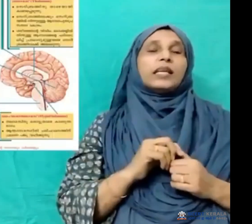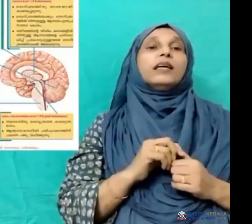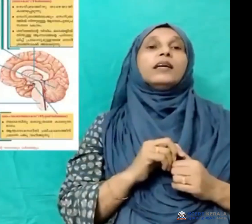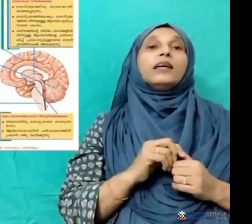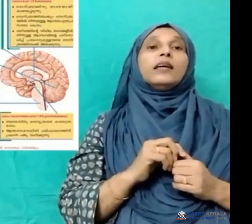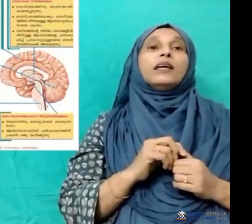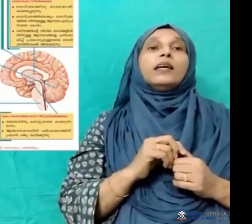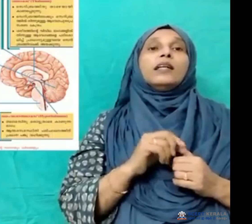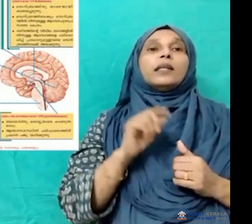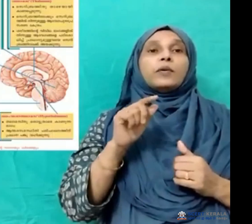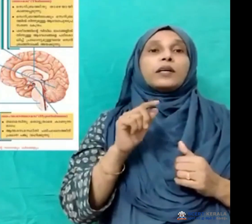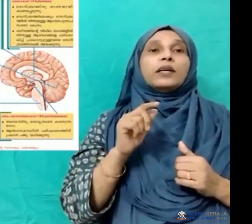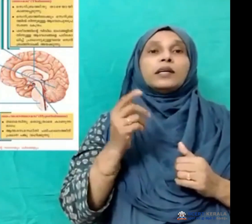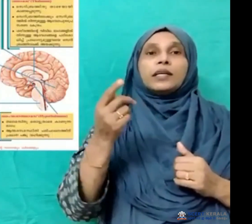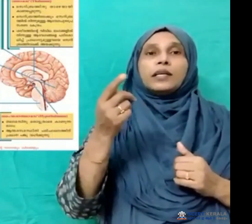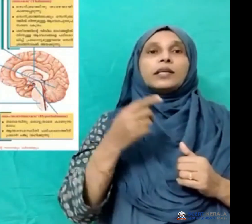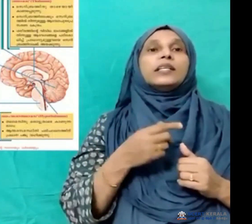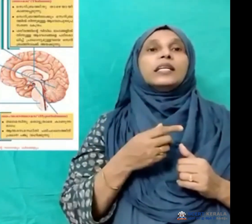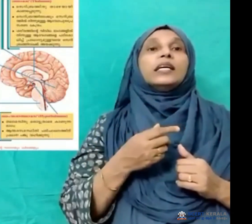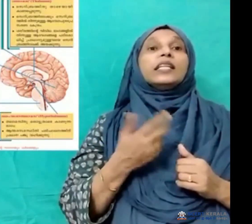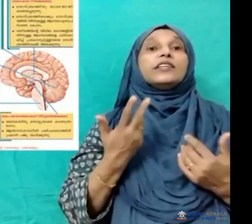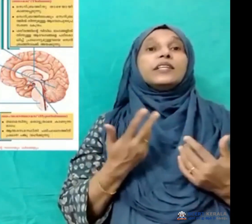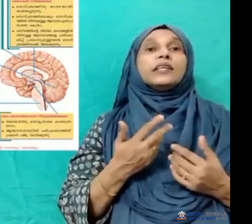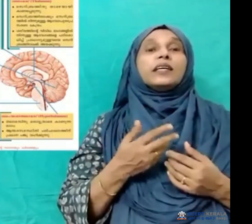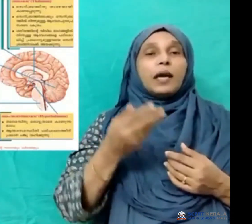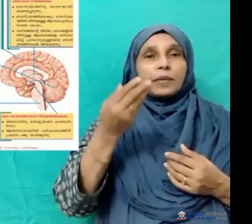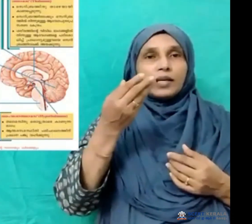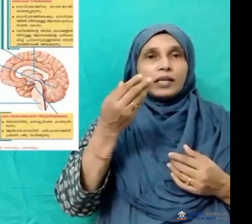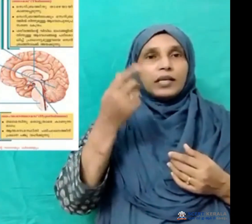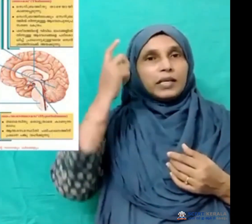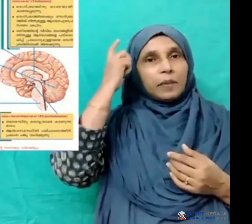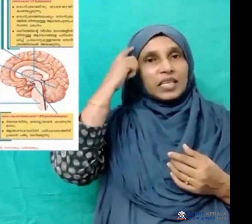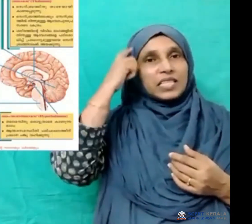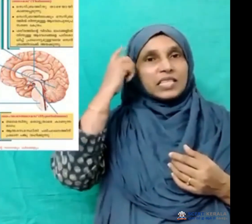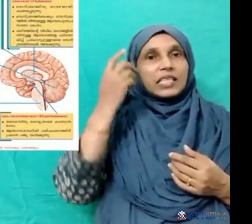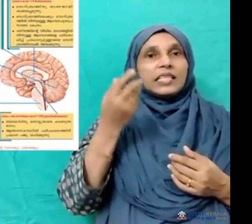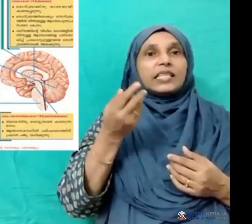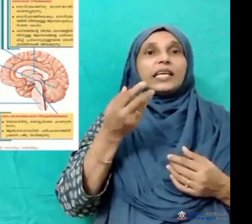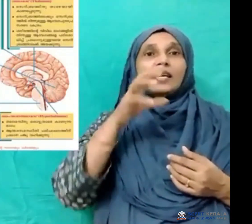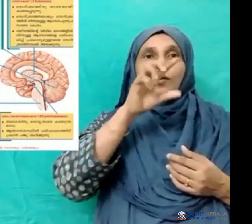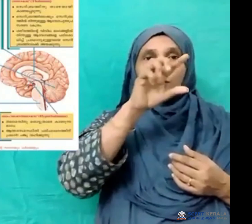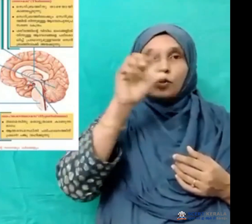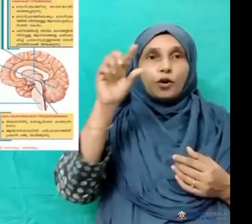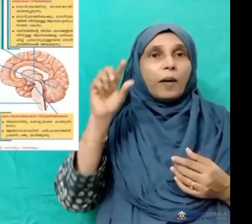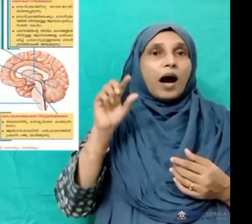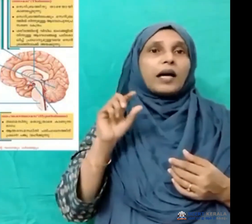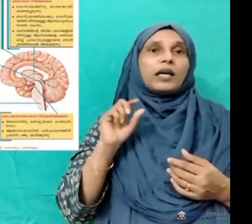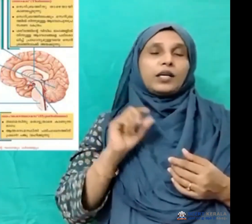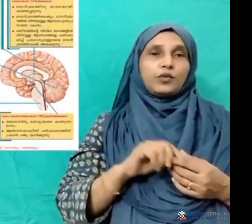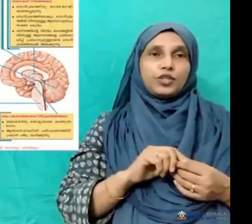പുസ്തകത്തില് നമുക്ക് ഇതില് എന്തുണ്ട്? നമുക്ക് ഈ മസ്തിഷ്കത്തിന്റെ ഓരോ ഭാഗങ്ങളെ